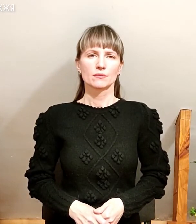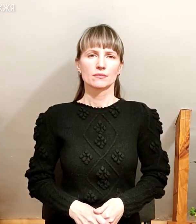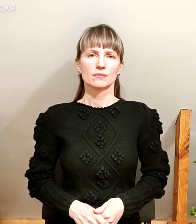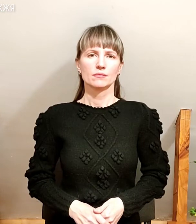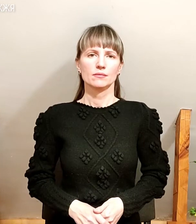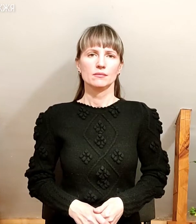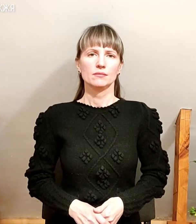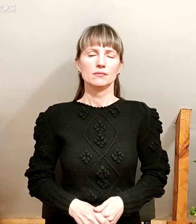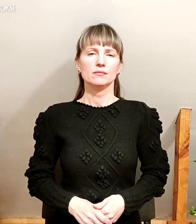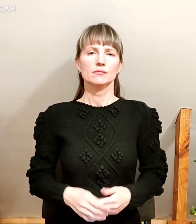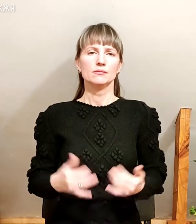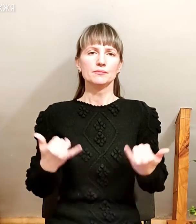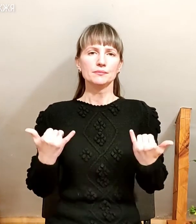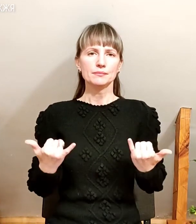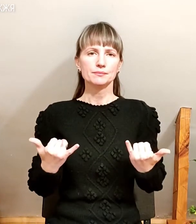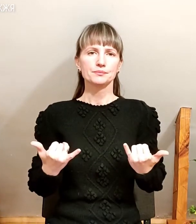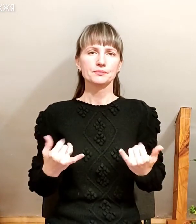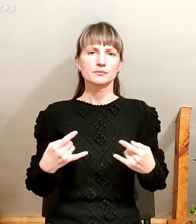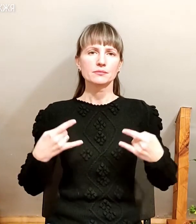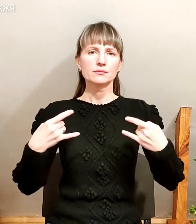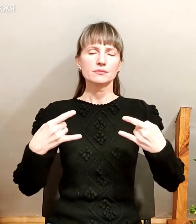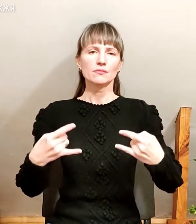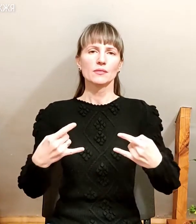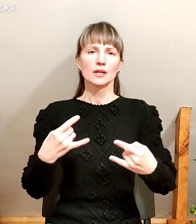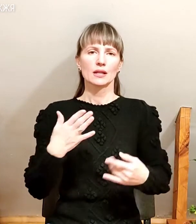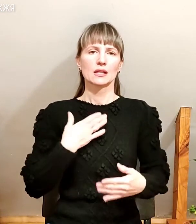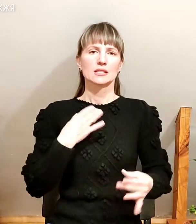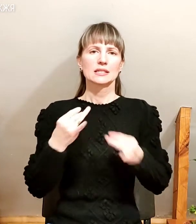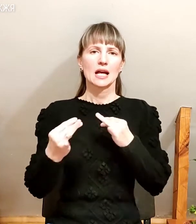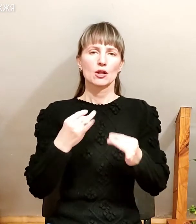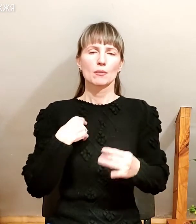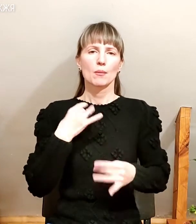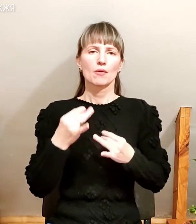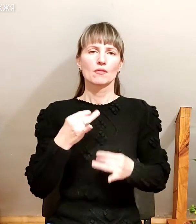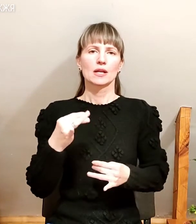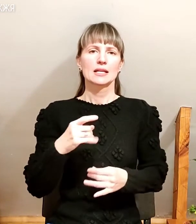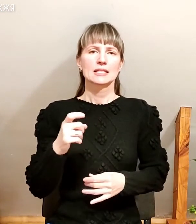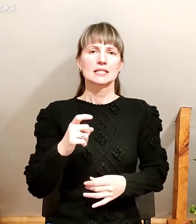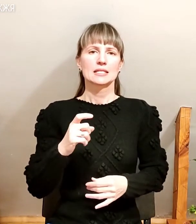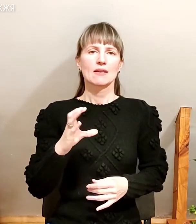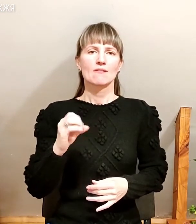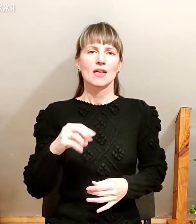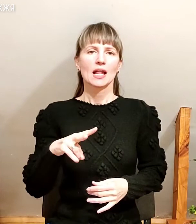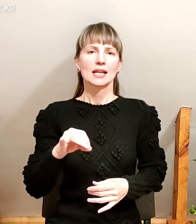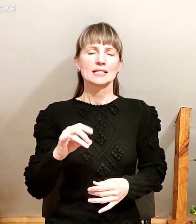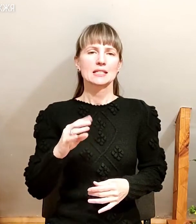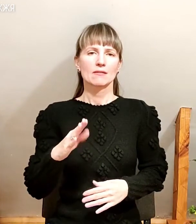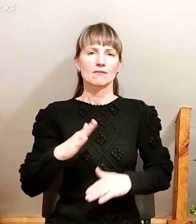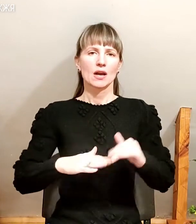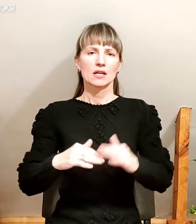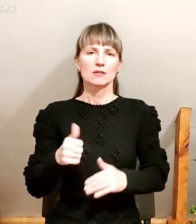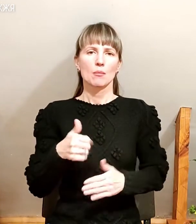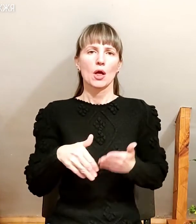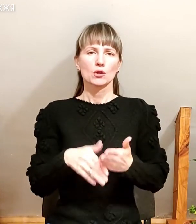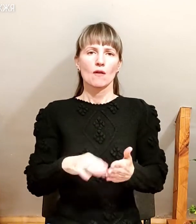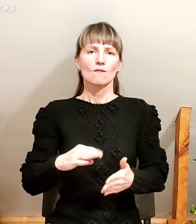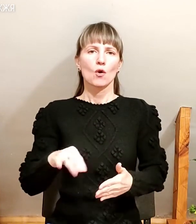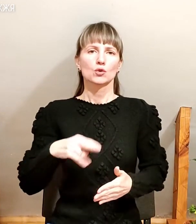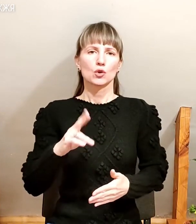Вже просто зараз я прошу на екран вивести наш діалог. Ми поговорили з Сергієм Звілінським, фахівцем благодійного фонду «Карітас Запоріжжя», про те,